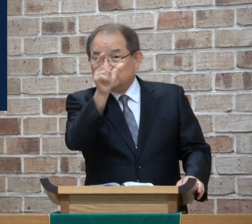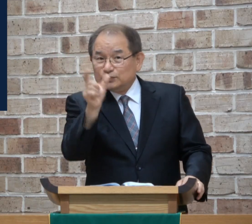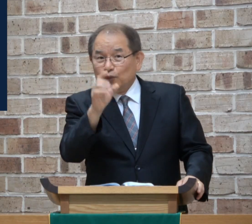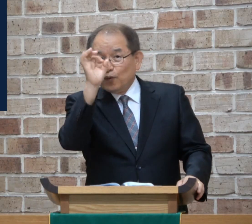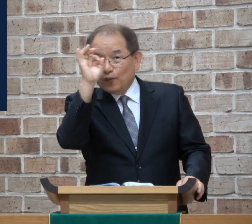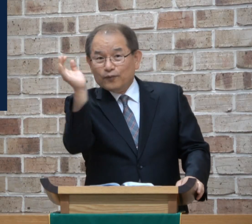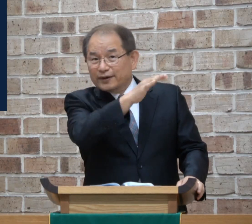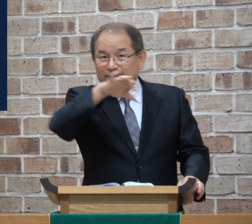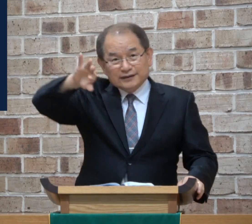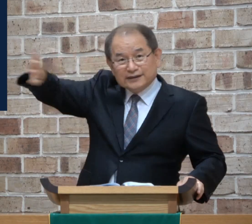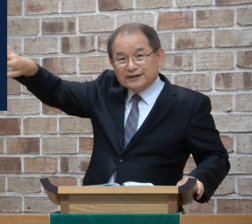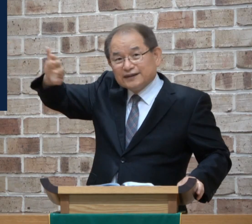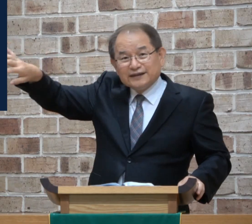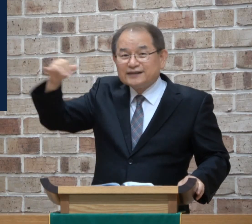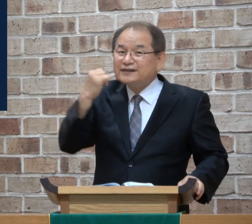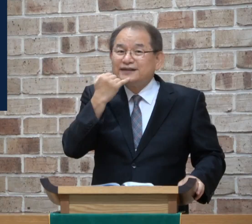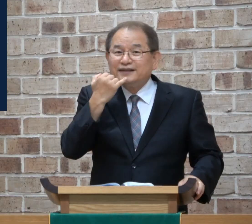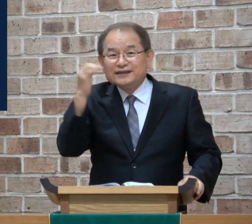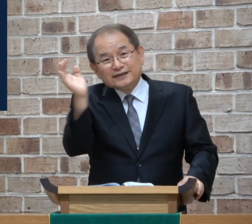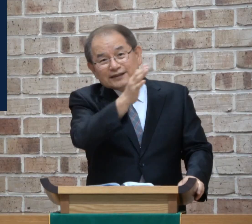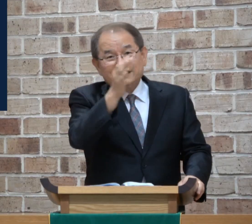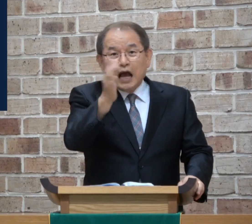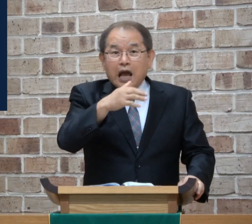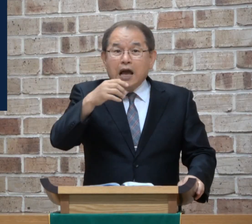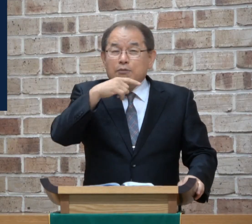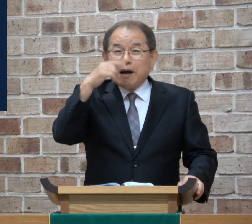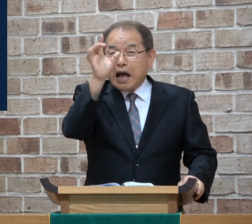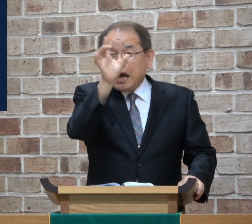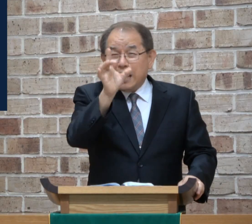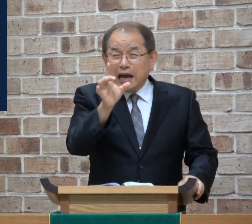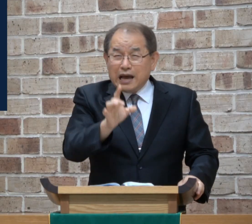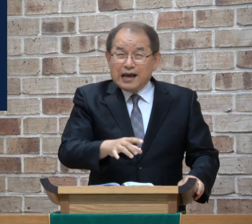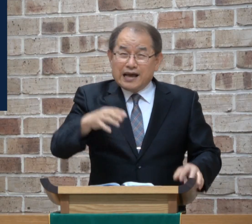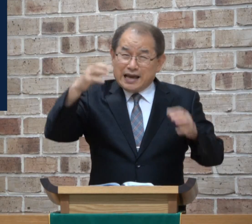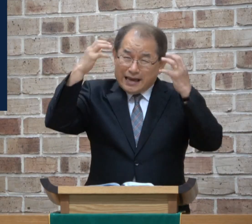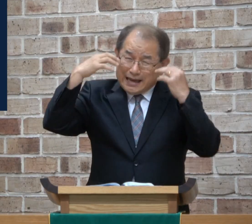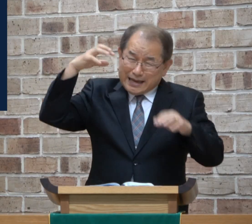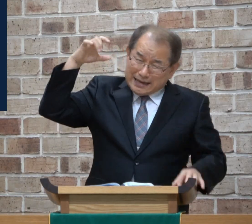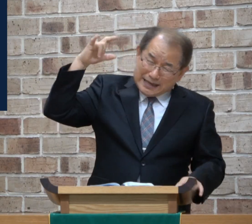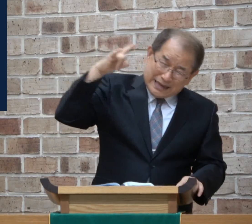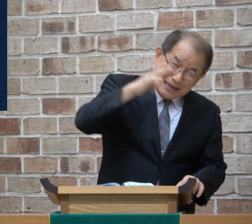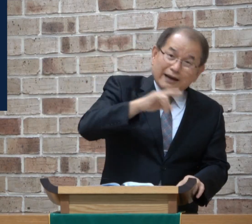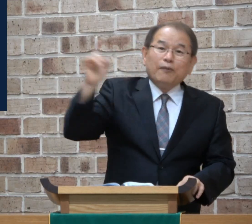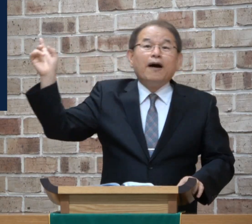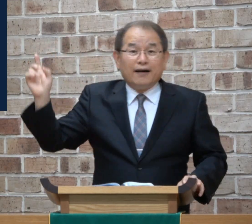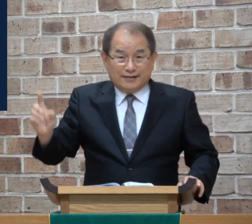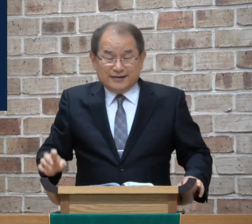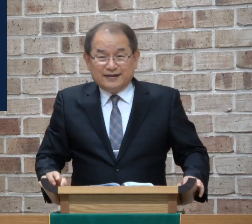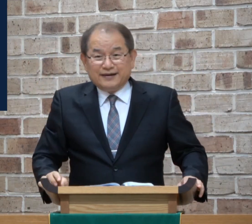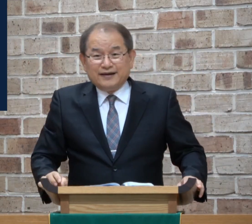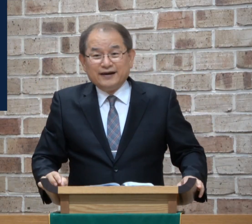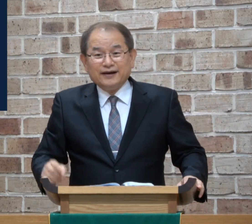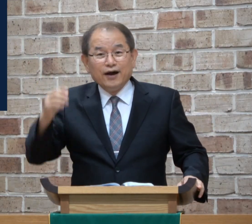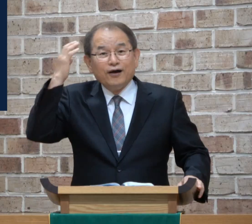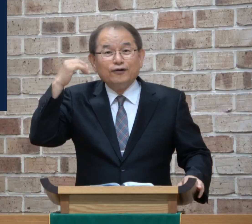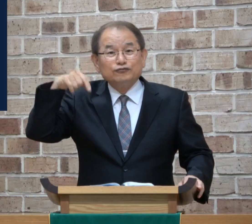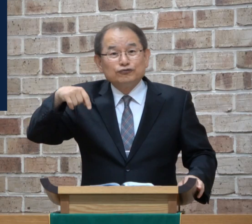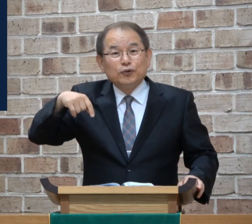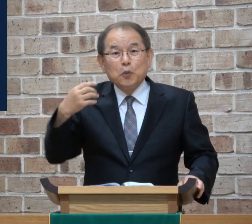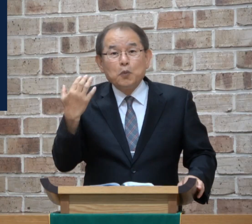그 지도를 보면 우측은 괜찮은데 좌측쪽에 보면 빨간색의 그 표시를 보면 엄청 더운 그 열감을